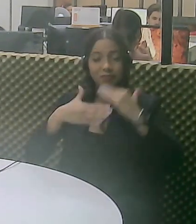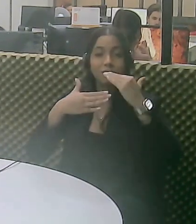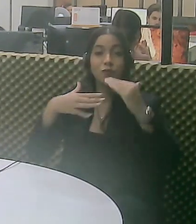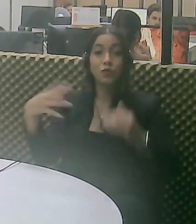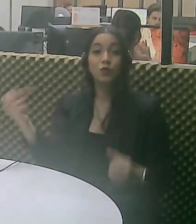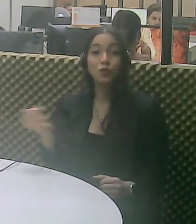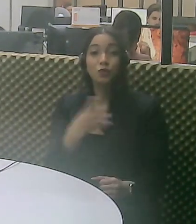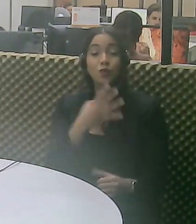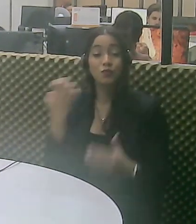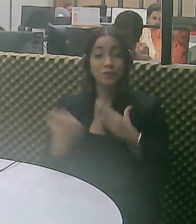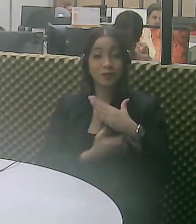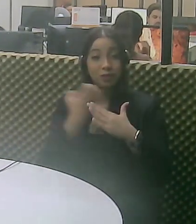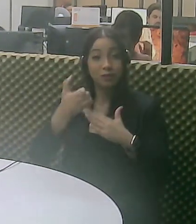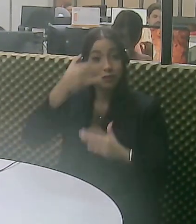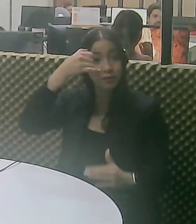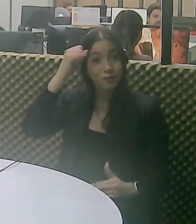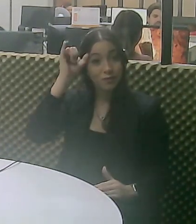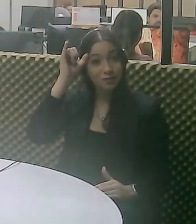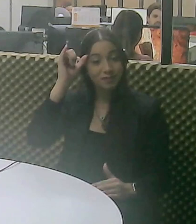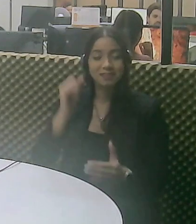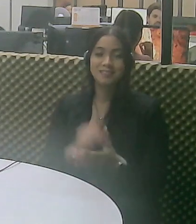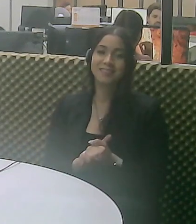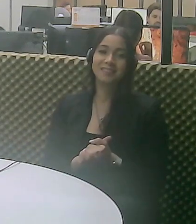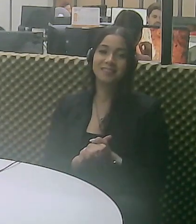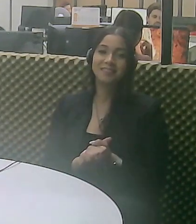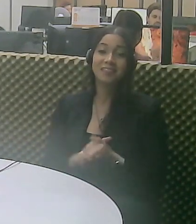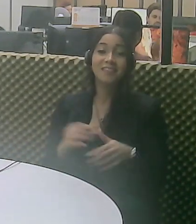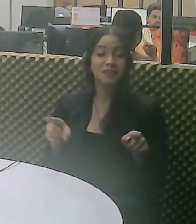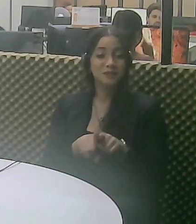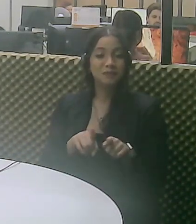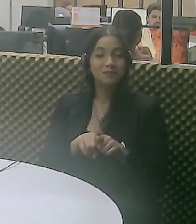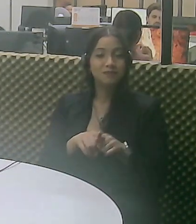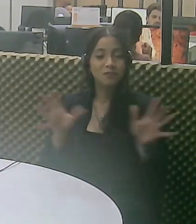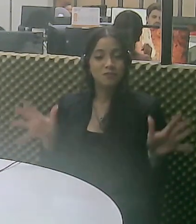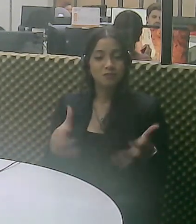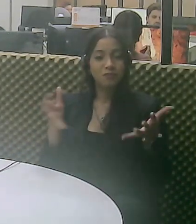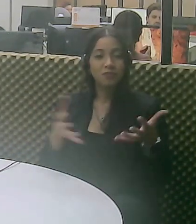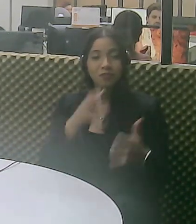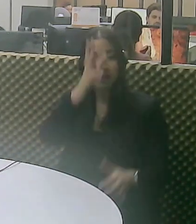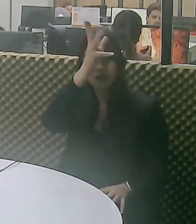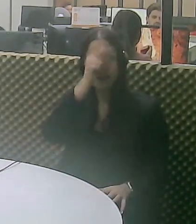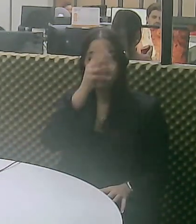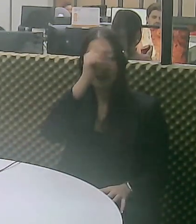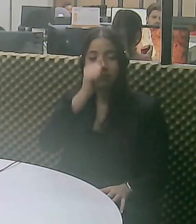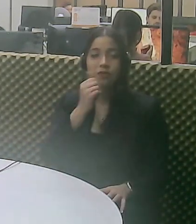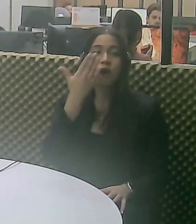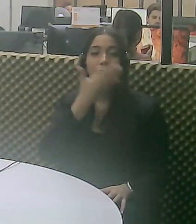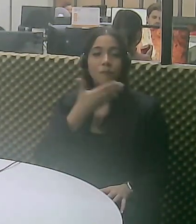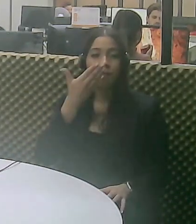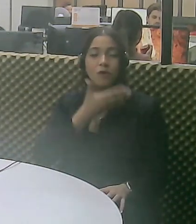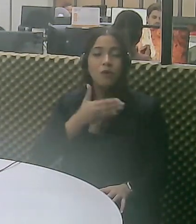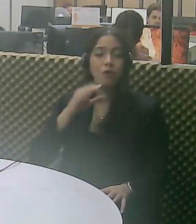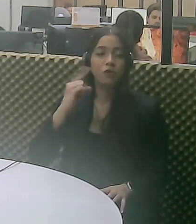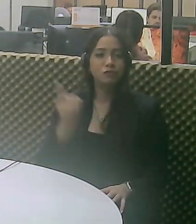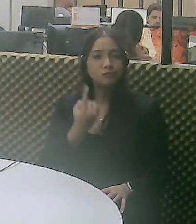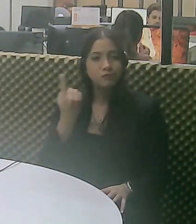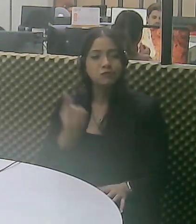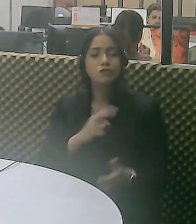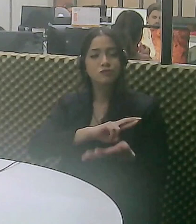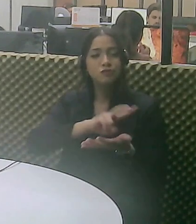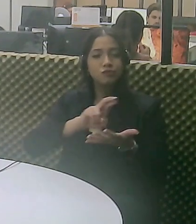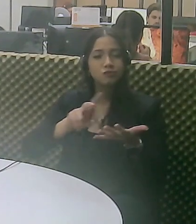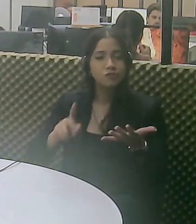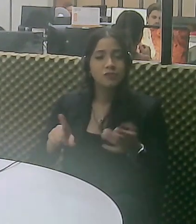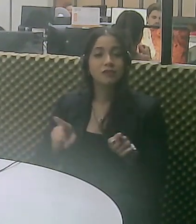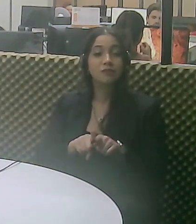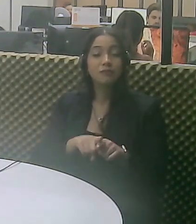de novos negócios rurais, o Novo Agro. Além de hortifruti granjeiros, quitandas e caldos de cana, o público